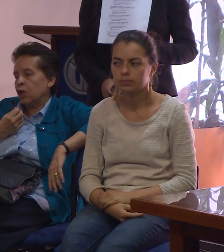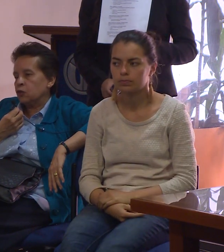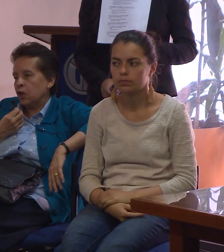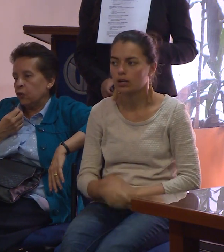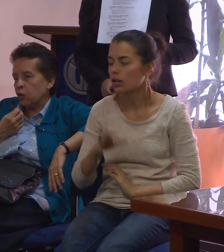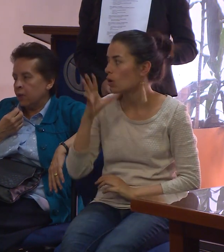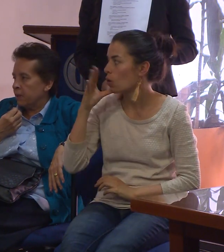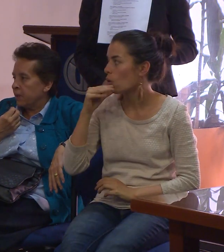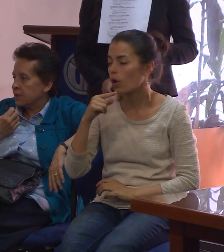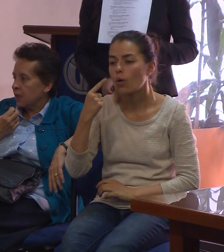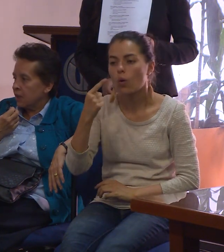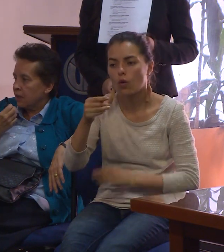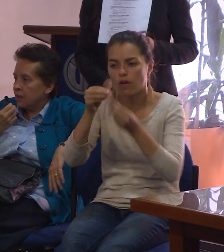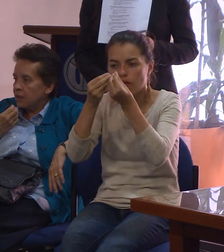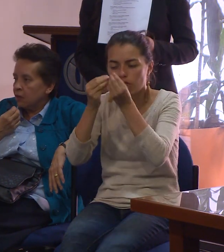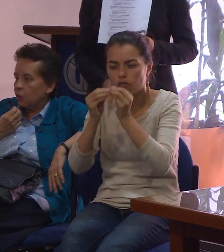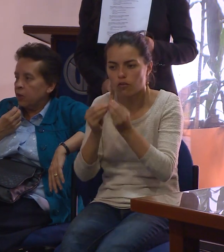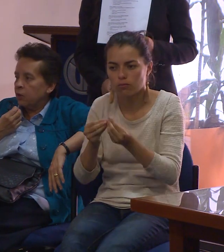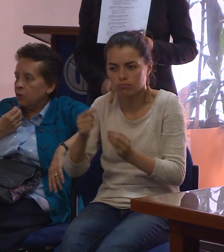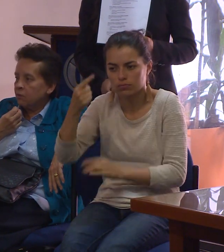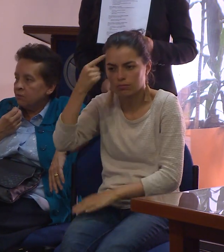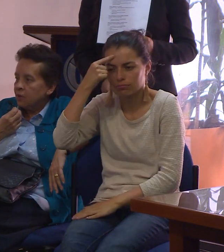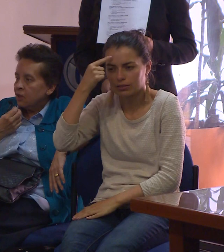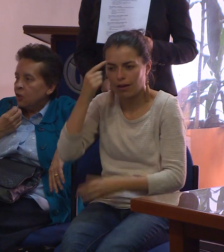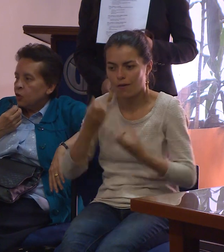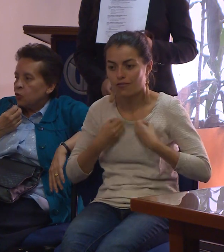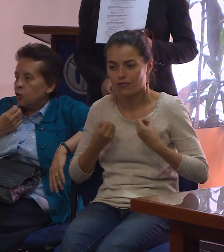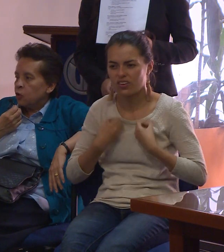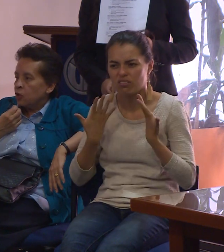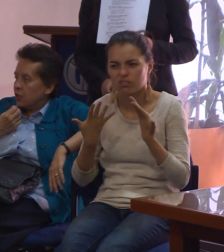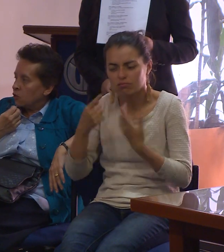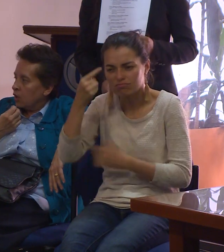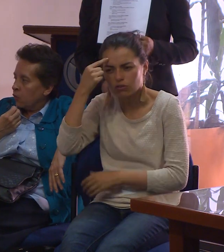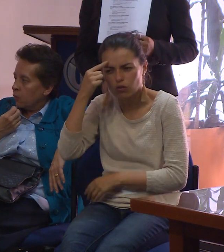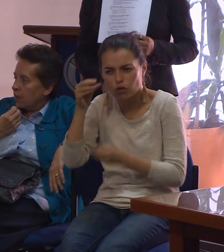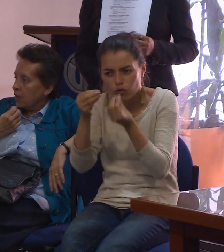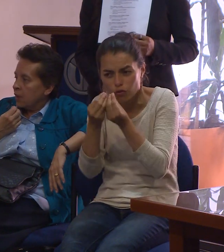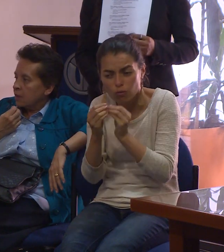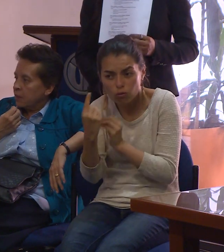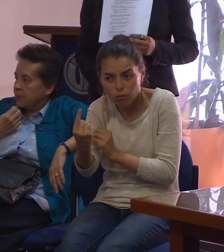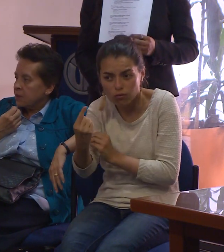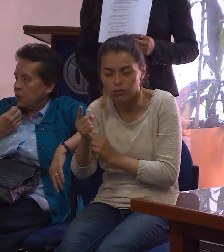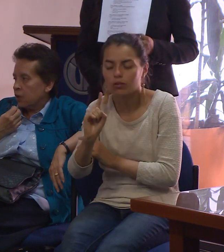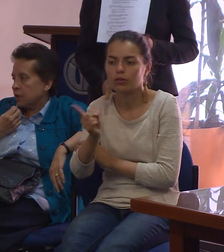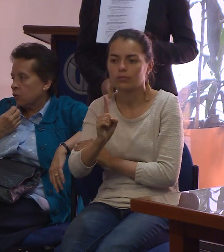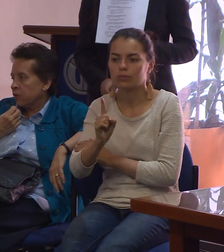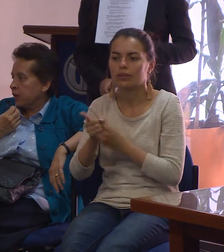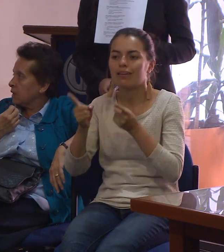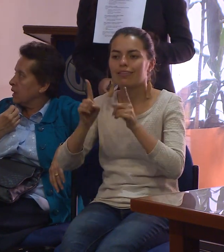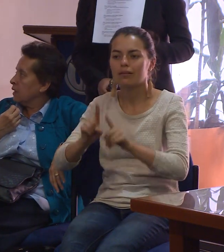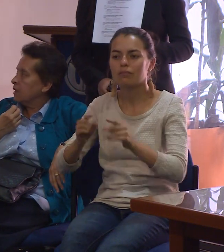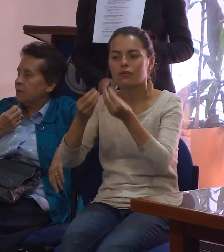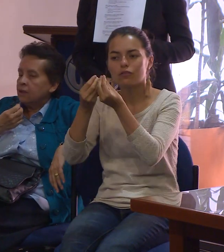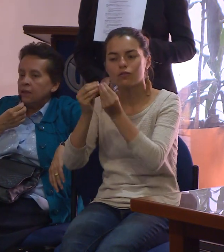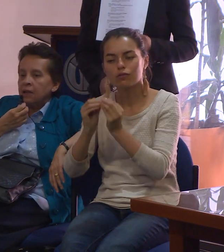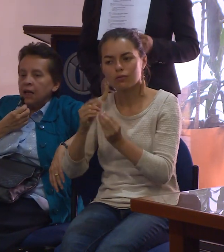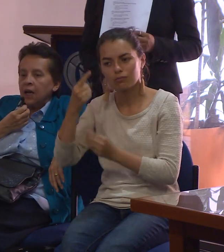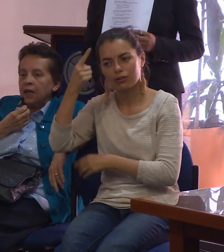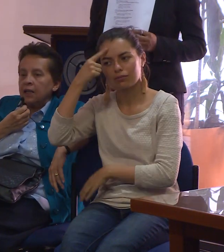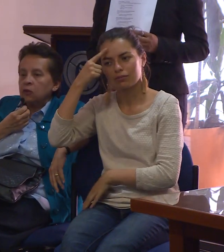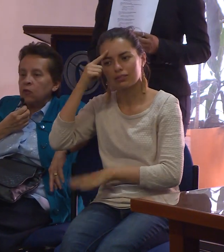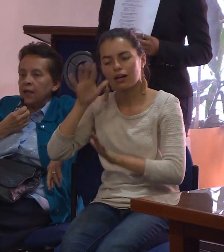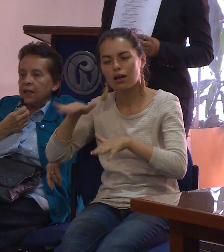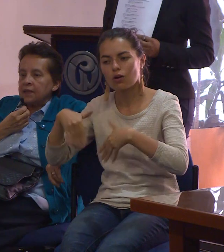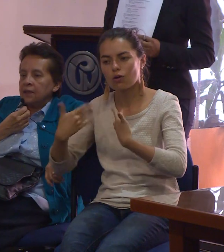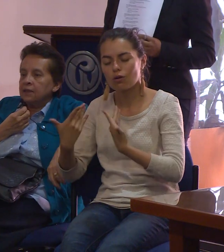No hay una sola forma de pensar lo vivo, no hay una sola forma de pensar o de actuar frente